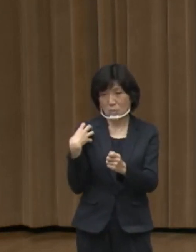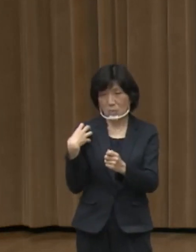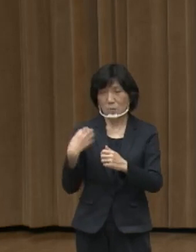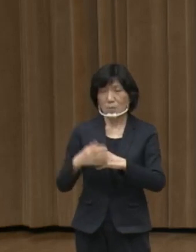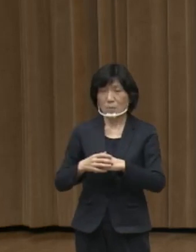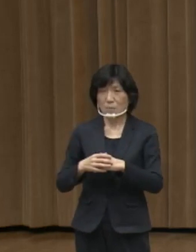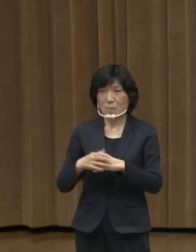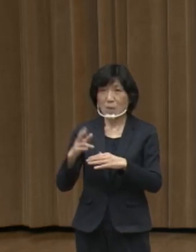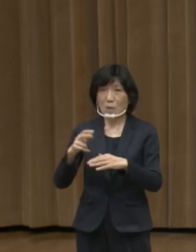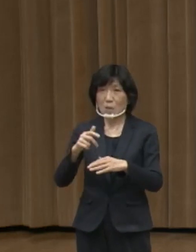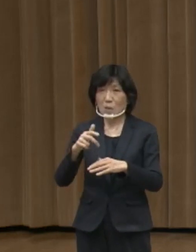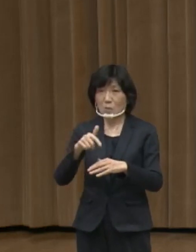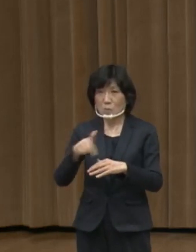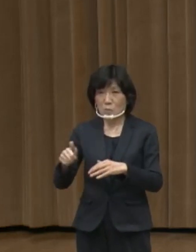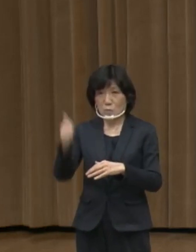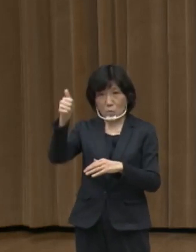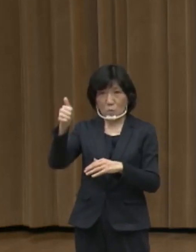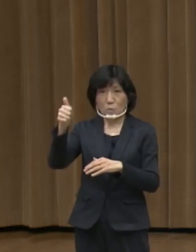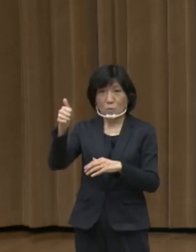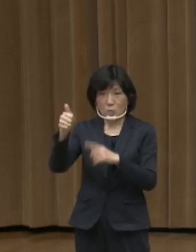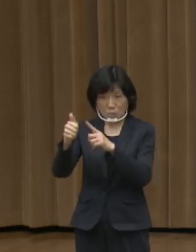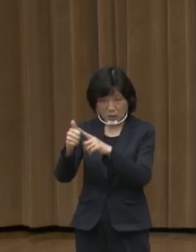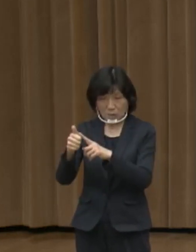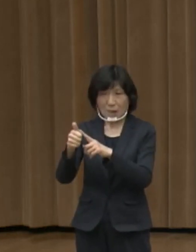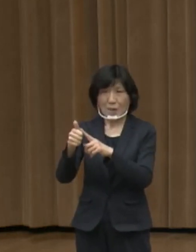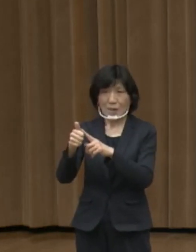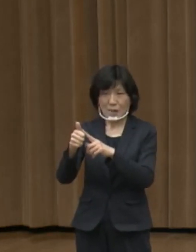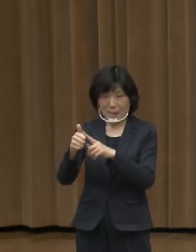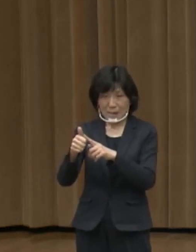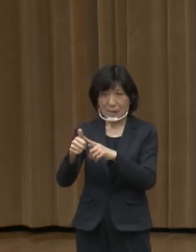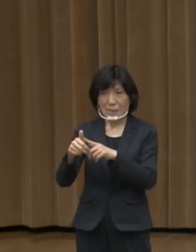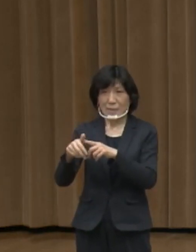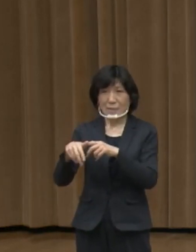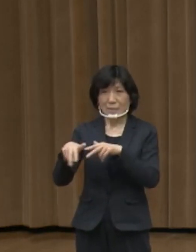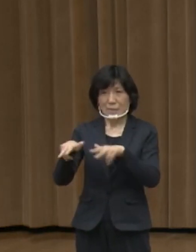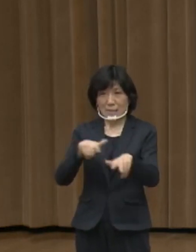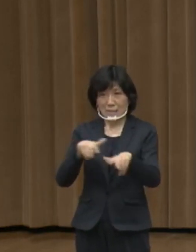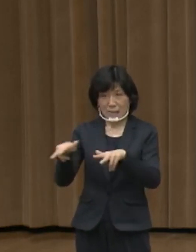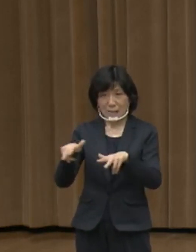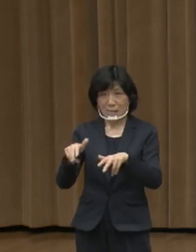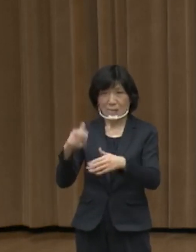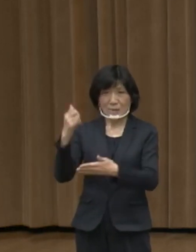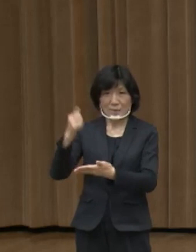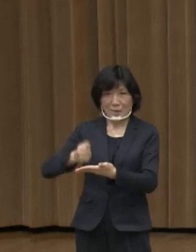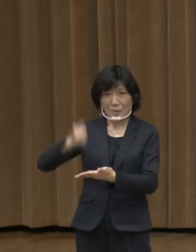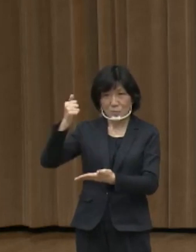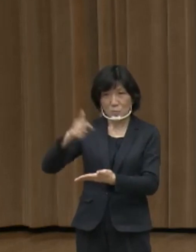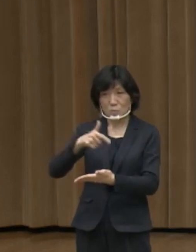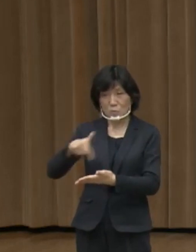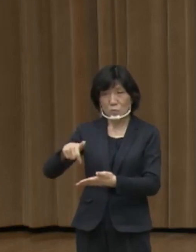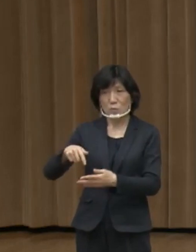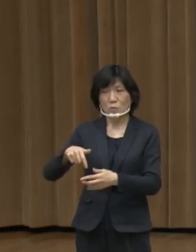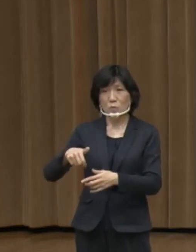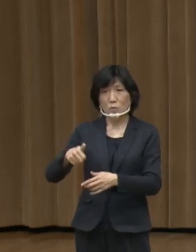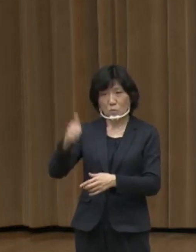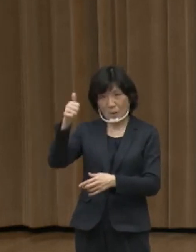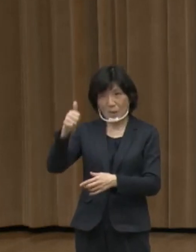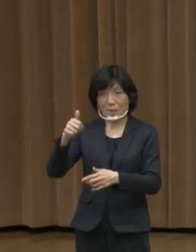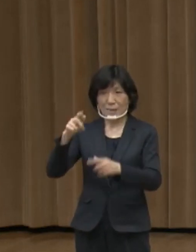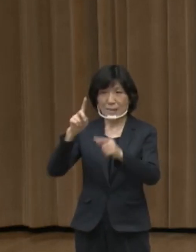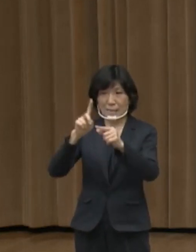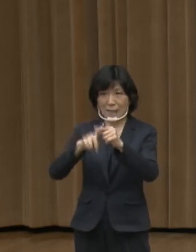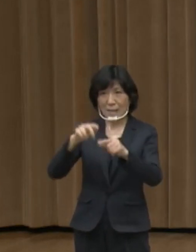ち部長級ポストには政策財務局長の中山隆弘を承認の